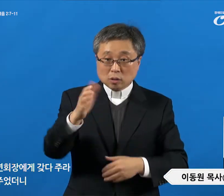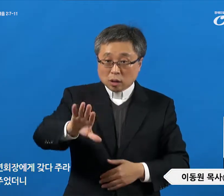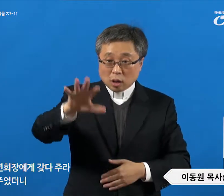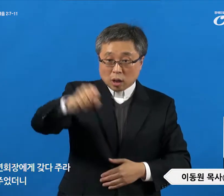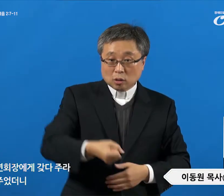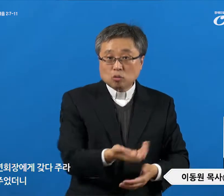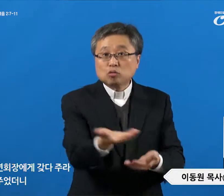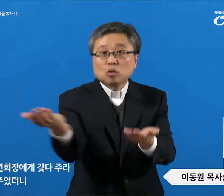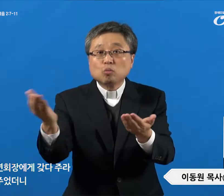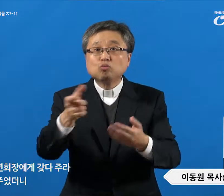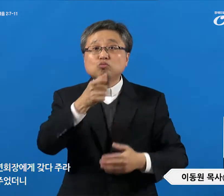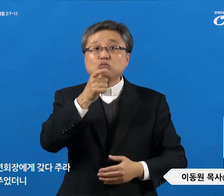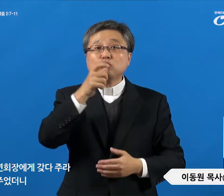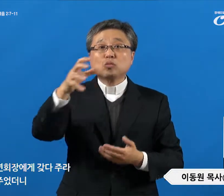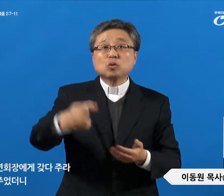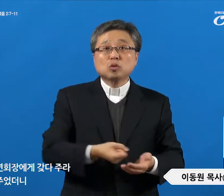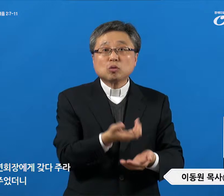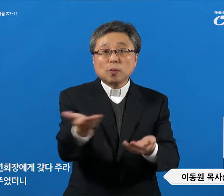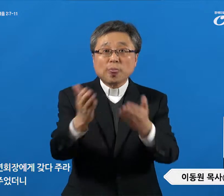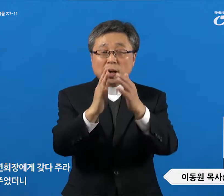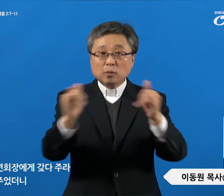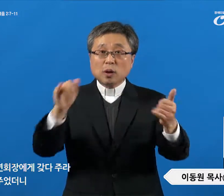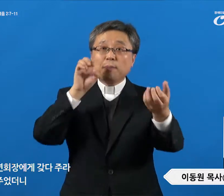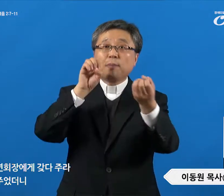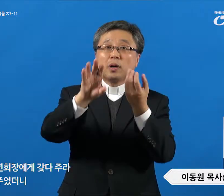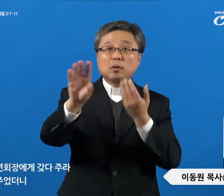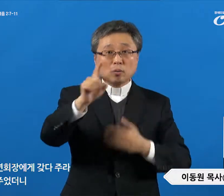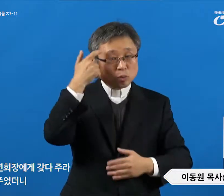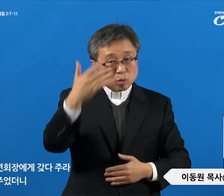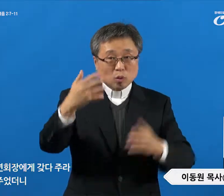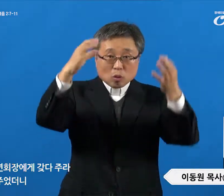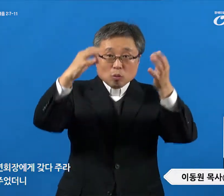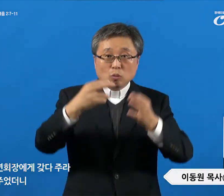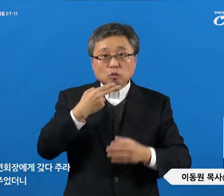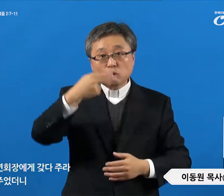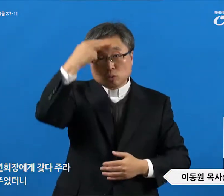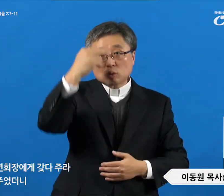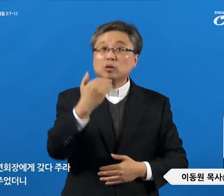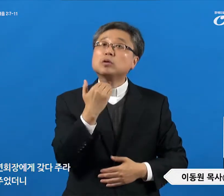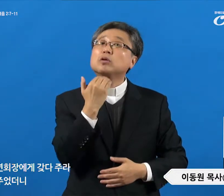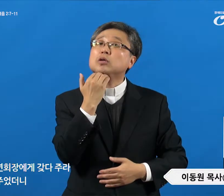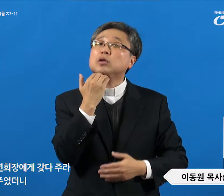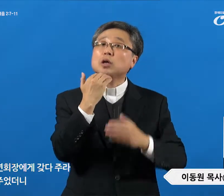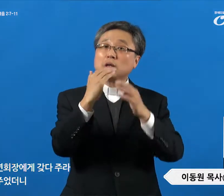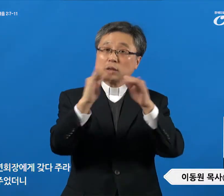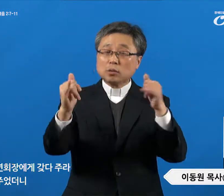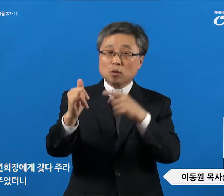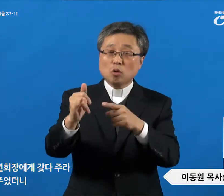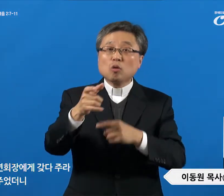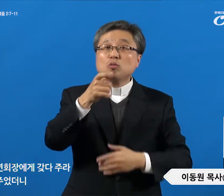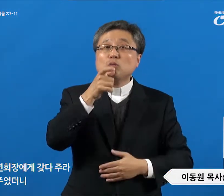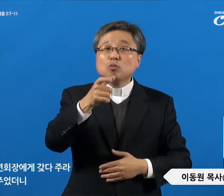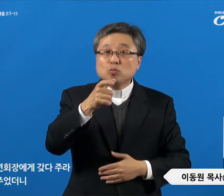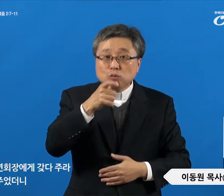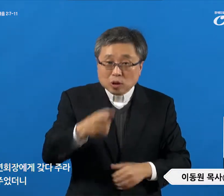줬어요? 물을. 그럼 사람들 반응이 뭘까요? 포도주를 기다린 사람들에게 물 갖다 주면 누굴 물 먹이냐고 그러지